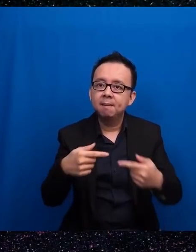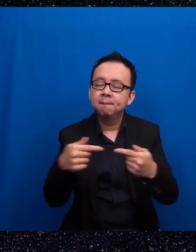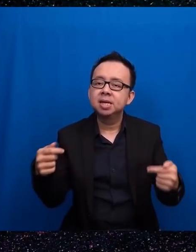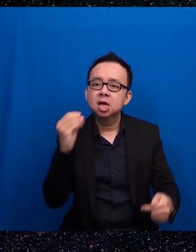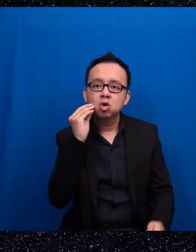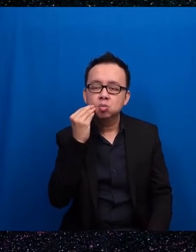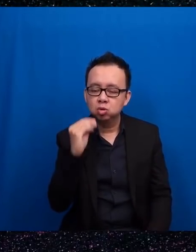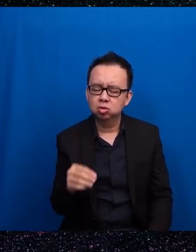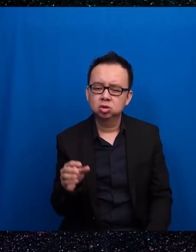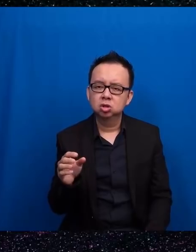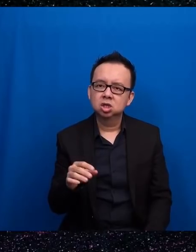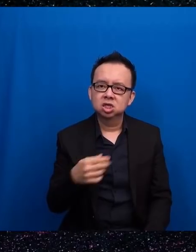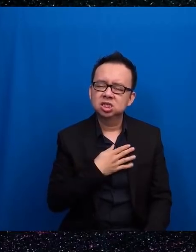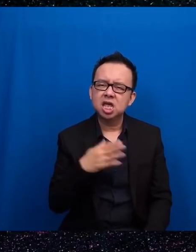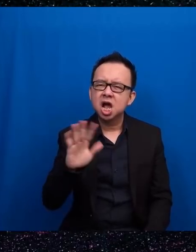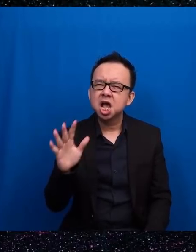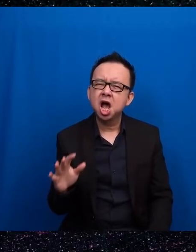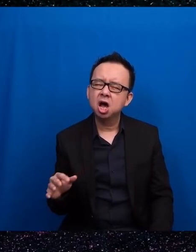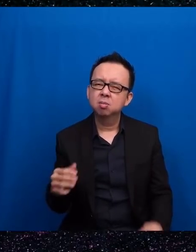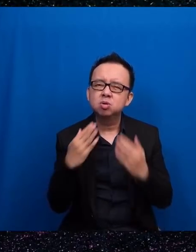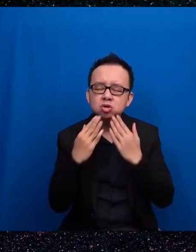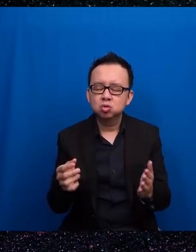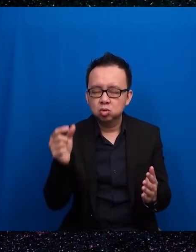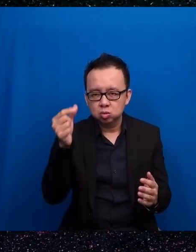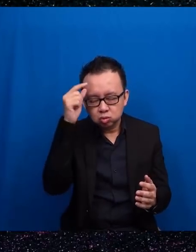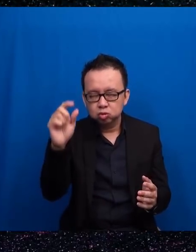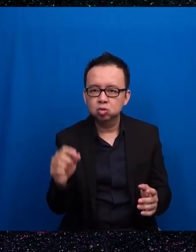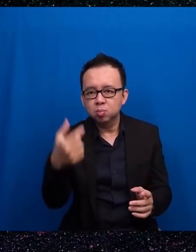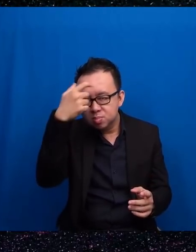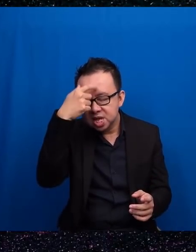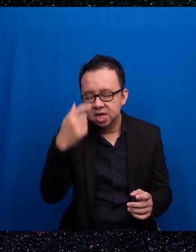tidak bersyukur atas sebuah penyakit. Tapi saya bersyukur